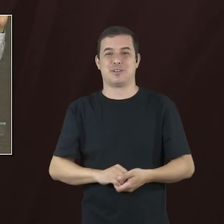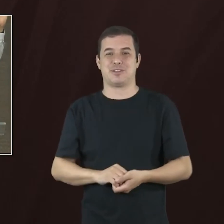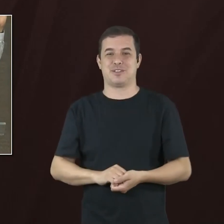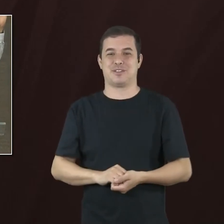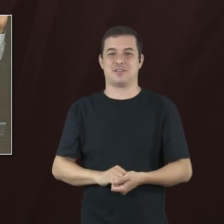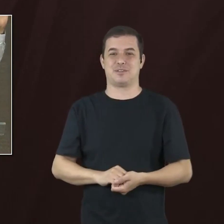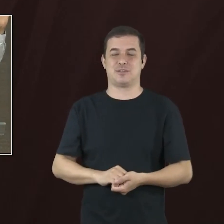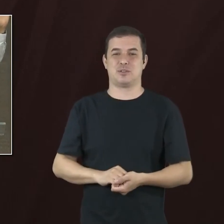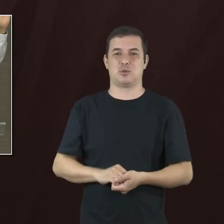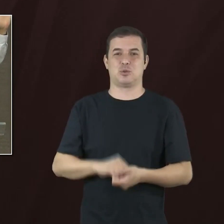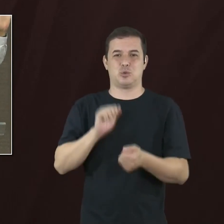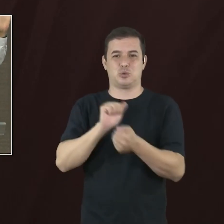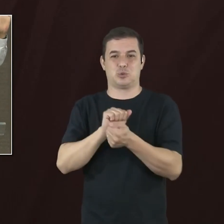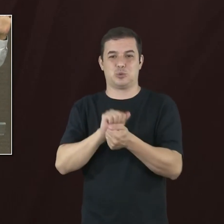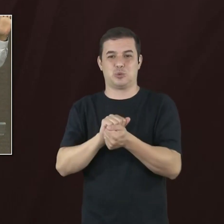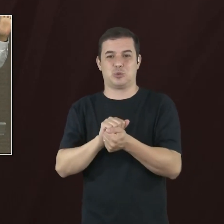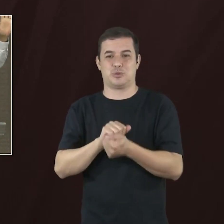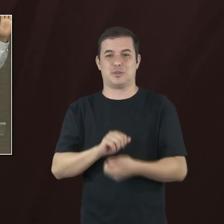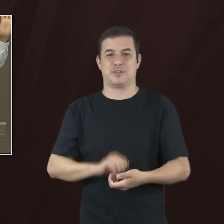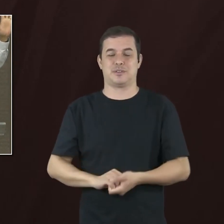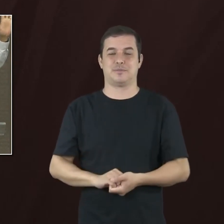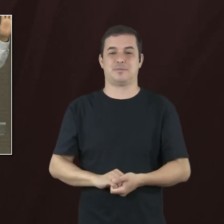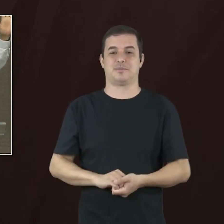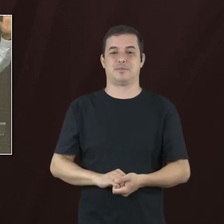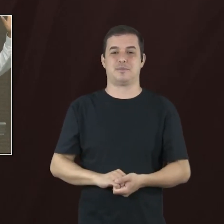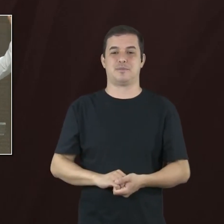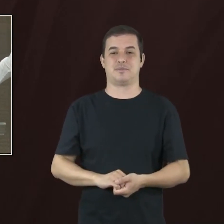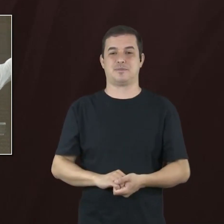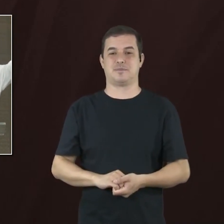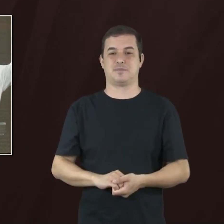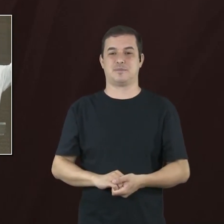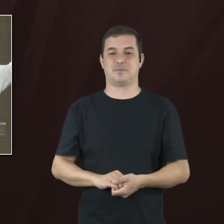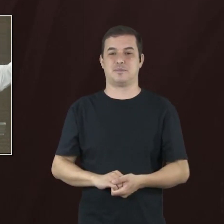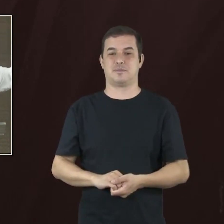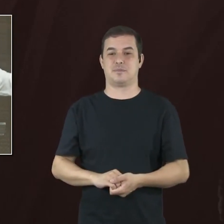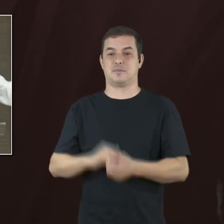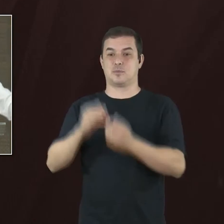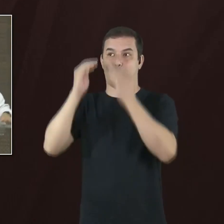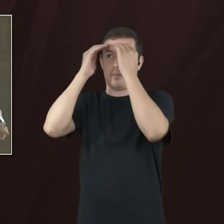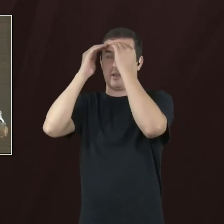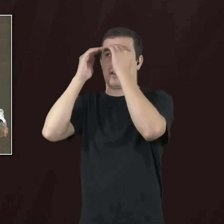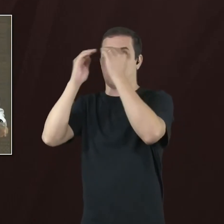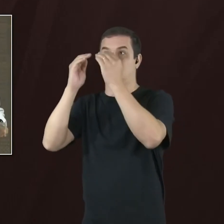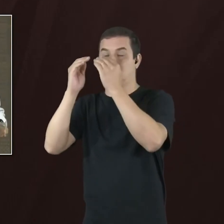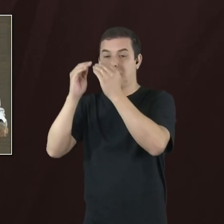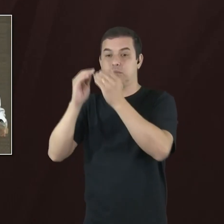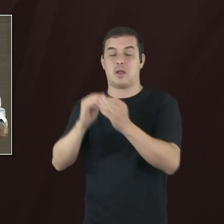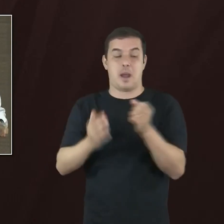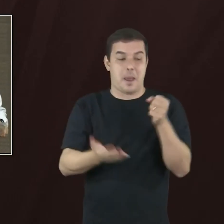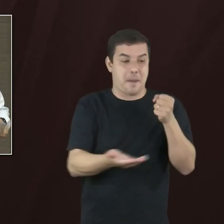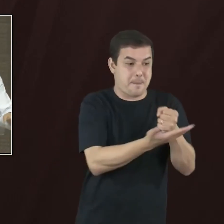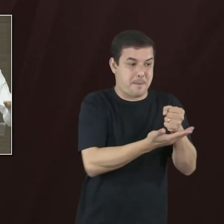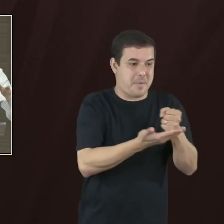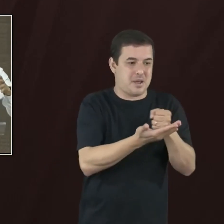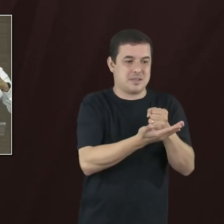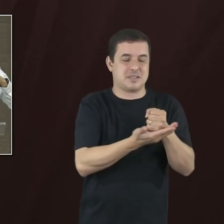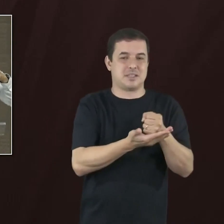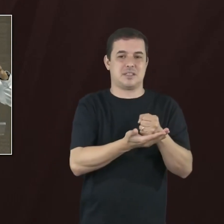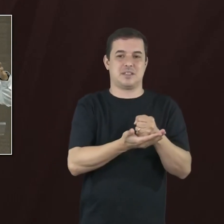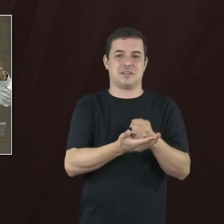no seio de Abraão, não sei, não é isso? Temos que agradecer pela base que Ele preparou para nós. Todas